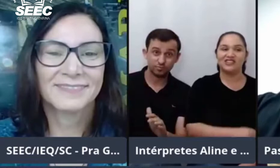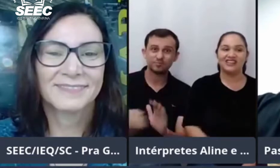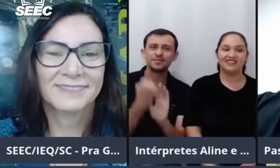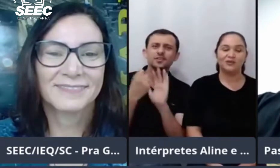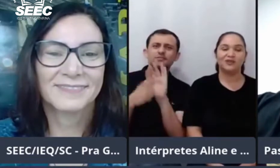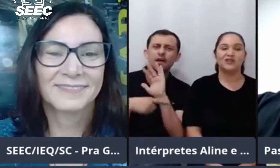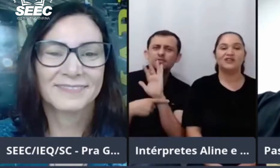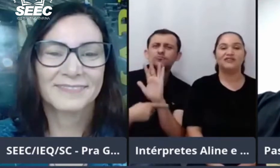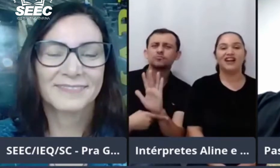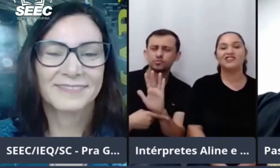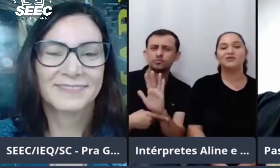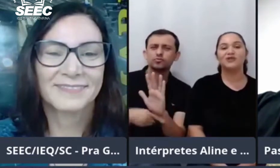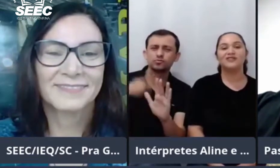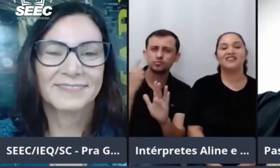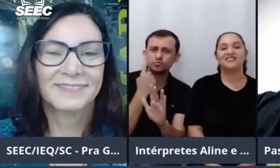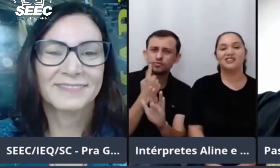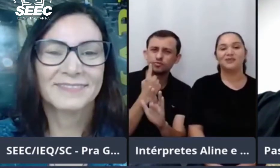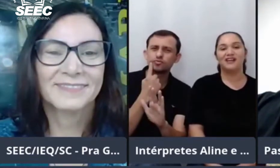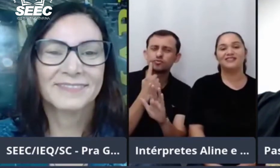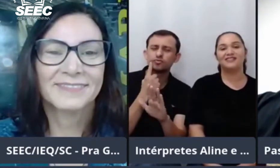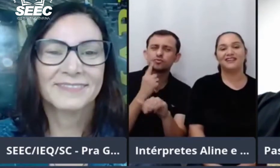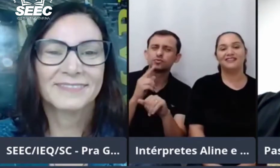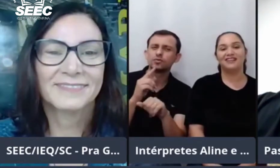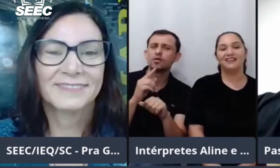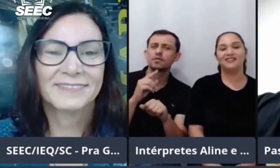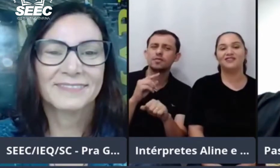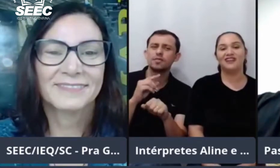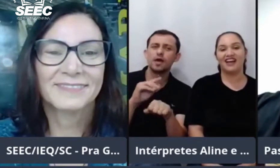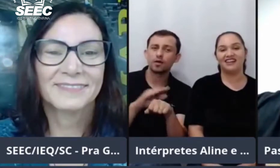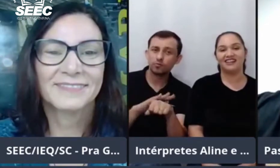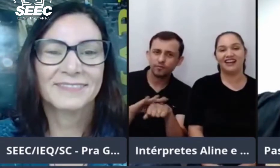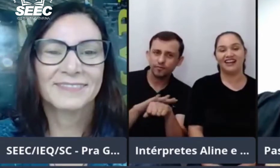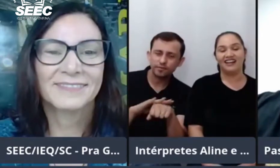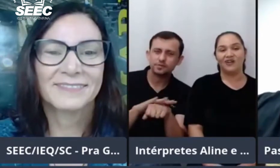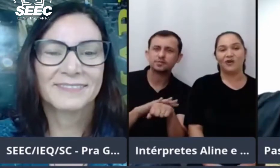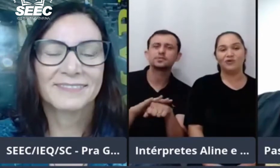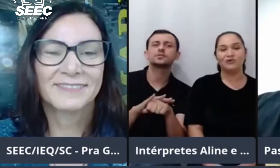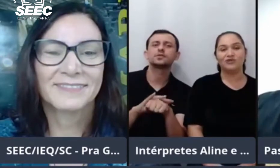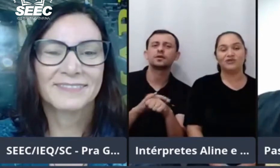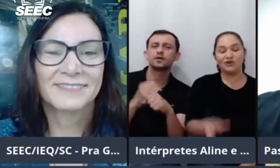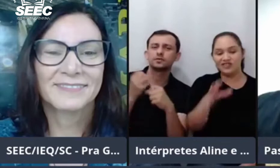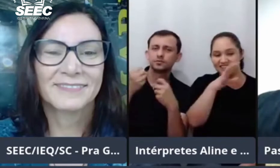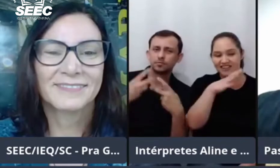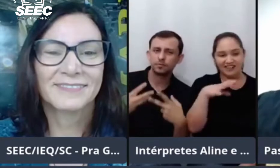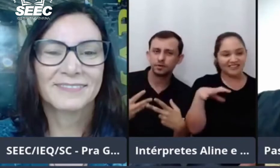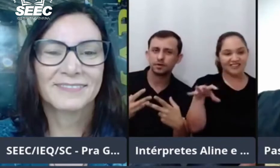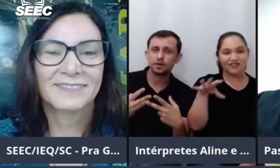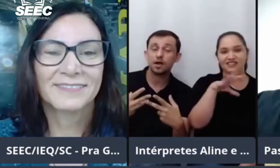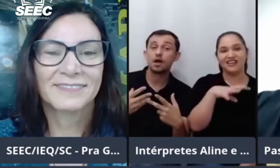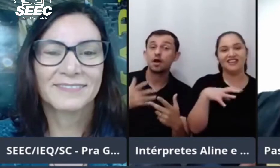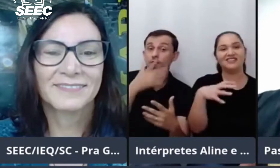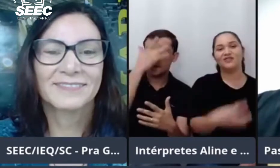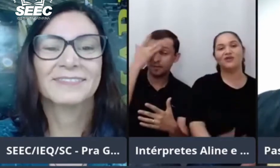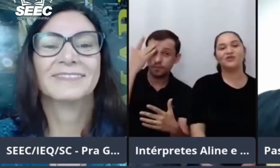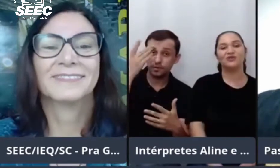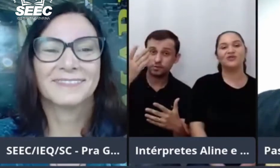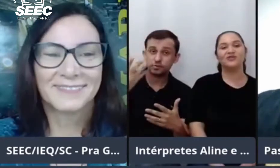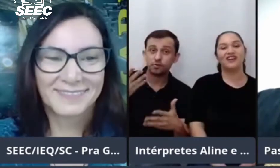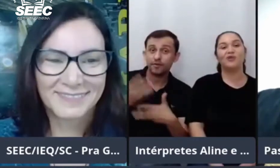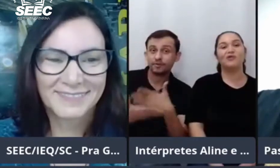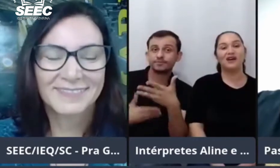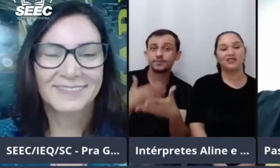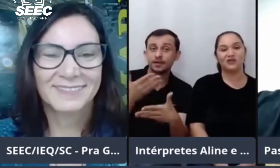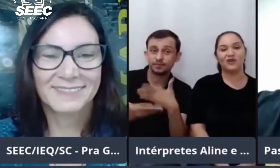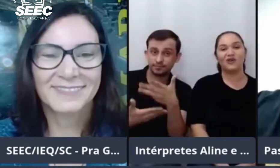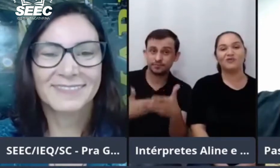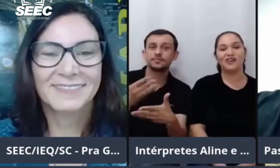agora a gente queria tanto que o pastor Rony falasse um pouquinho dessas experiências que ele tem, tanto na área com todas as áreas das deficiências e com o surdo,